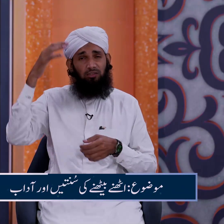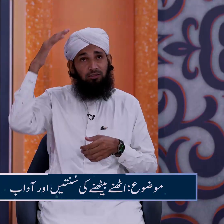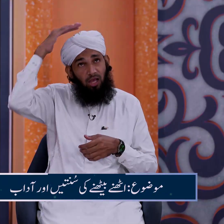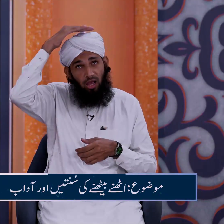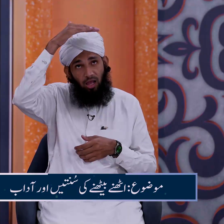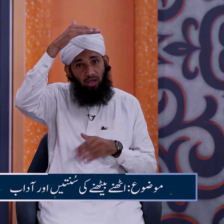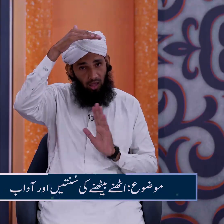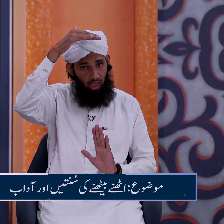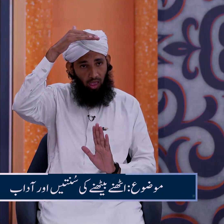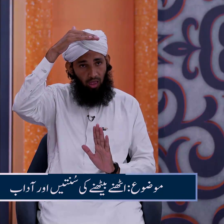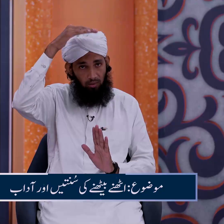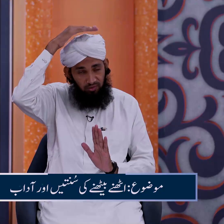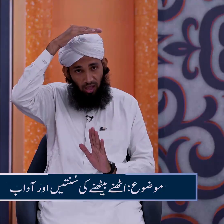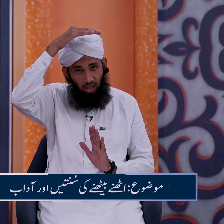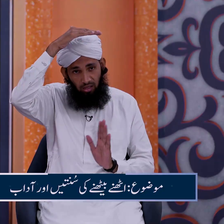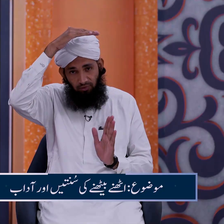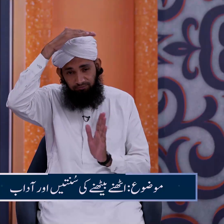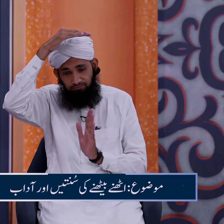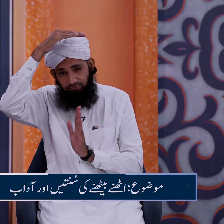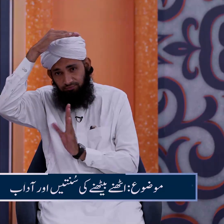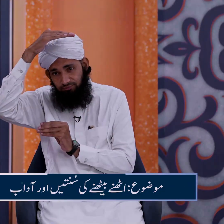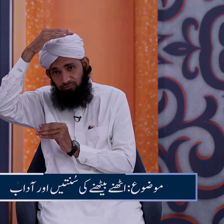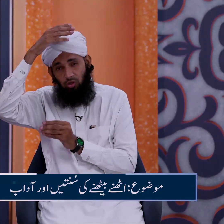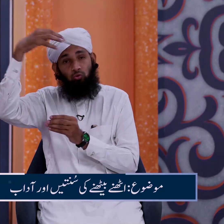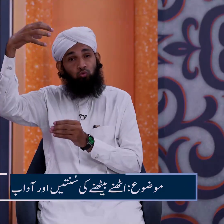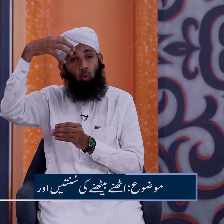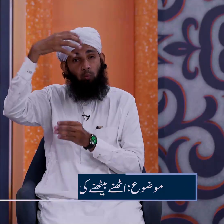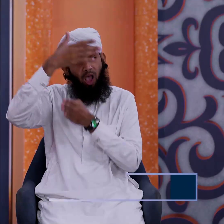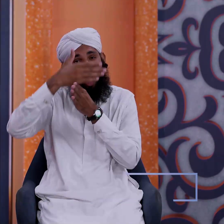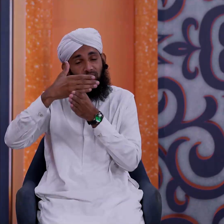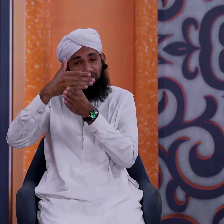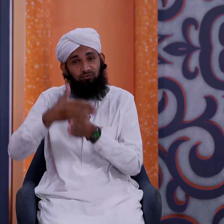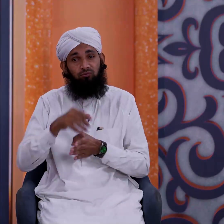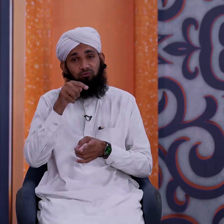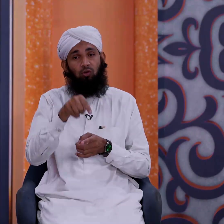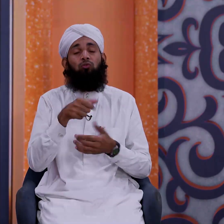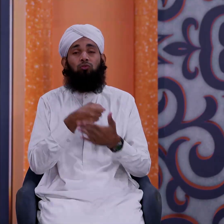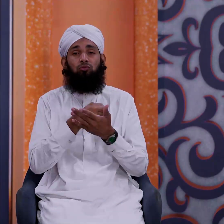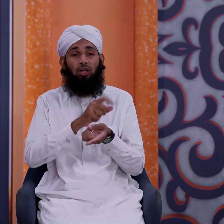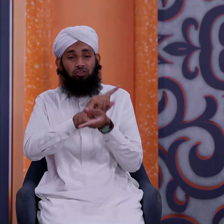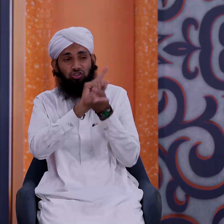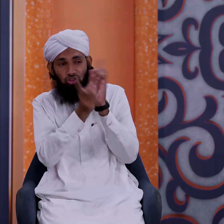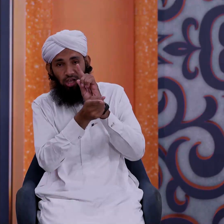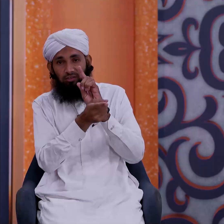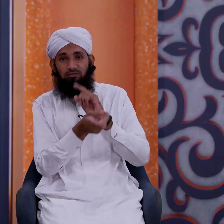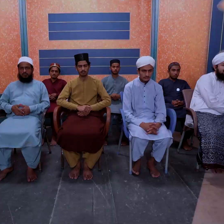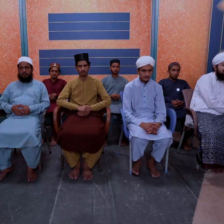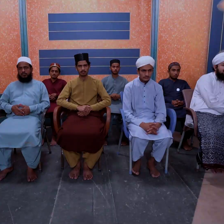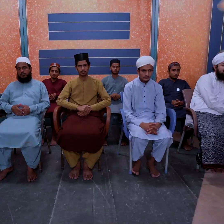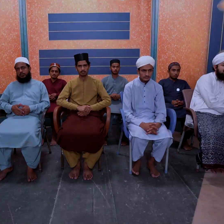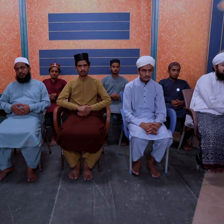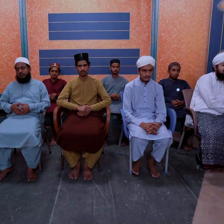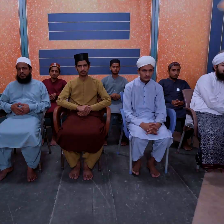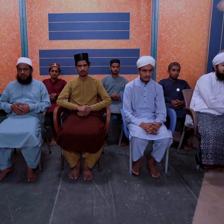ہو اور اس پر سے سایہ رخصت ہو جائے اور کچھ دھوپ کچھ چھاؤں میں رہ جائے تو اسے چاہیے کہ وہاں سے اٹھ جائے. جب